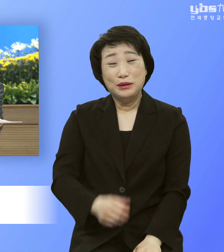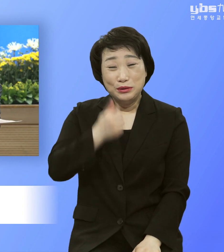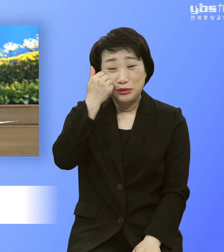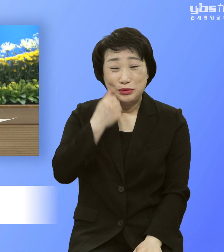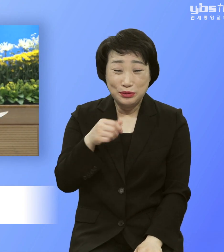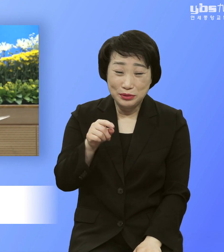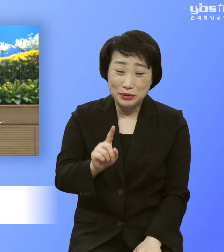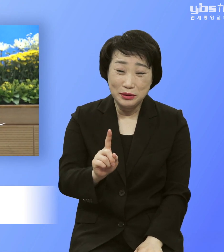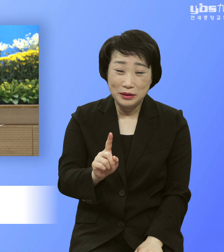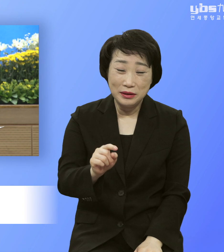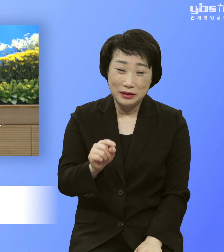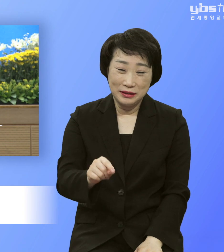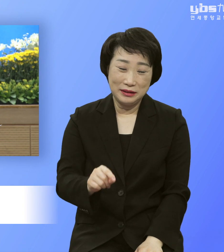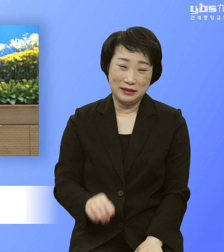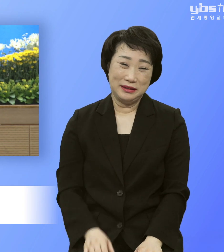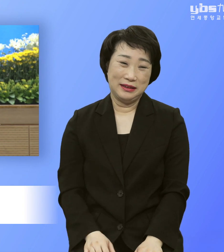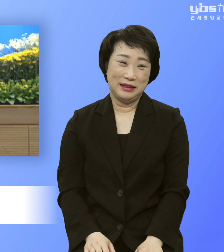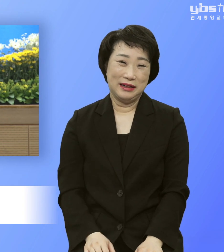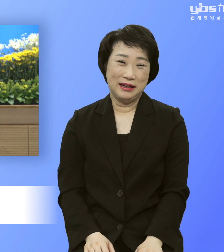누가